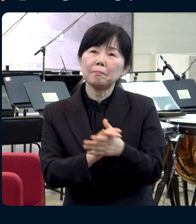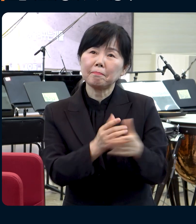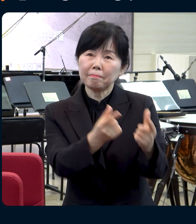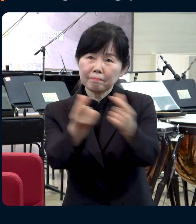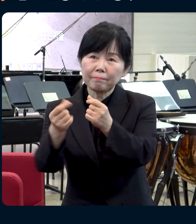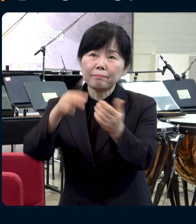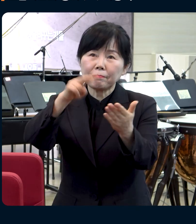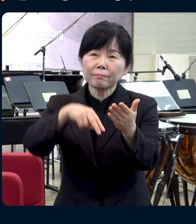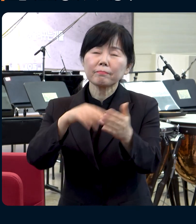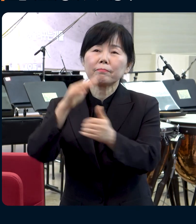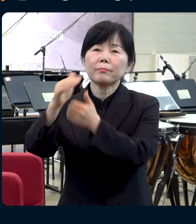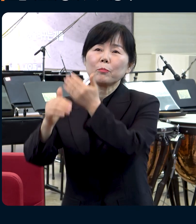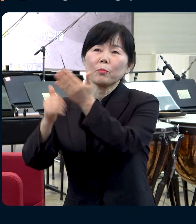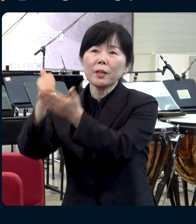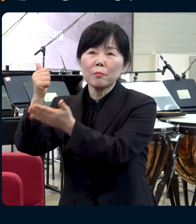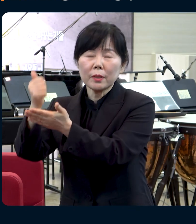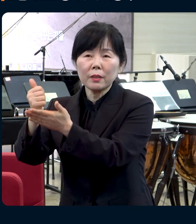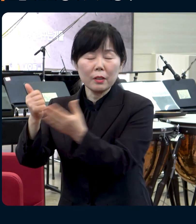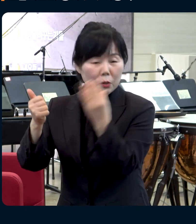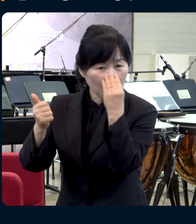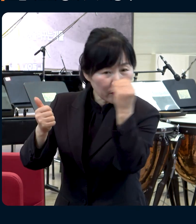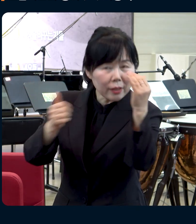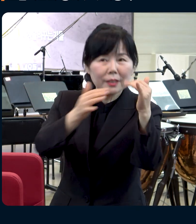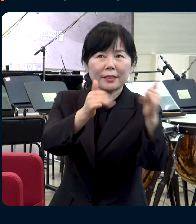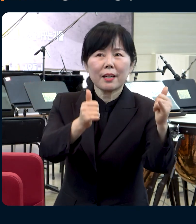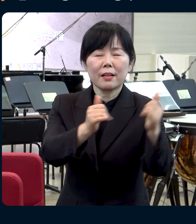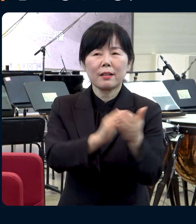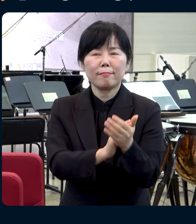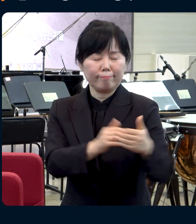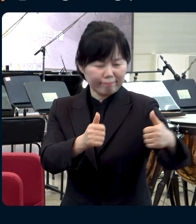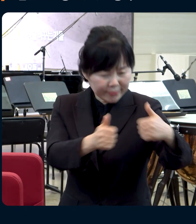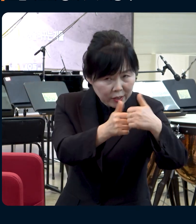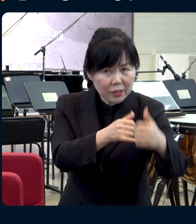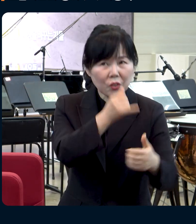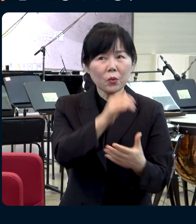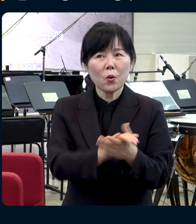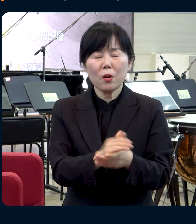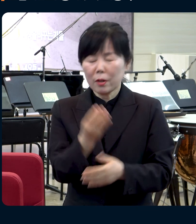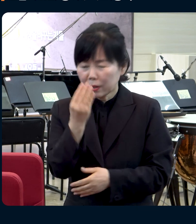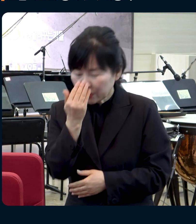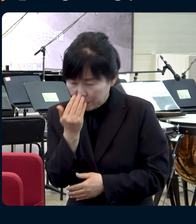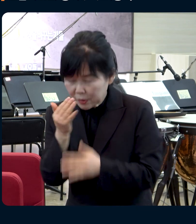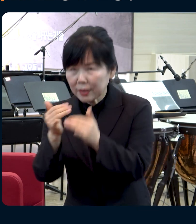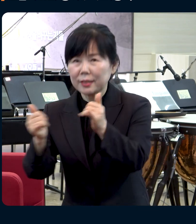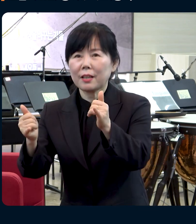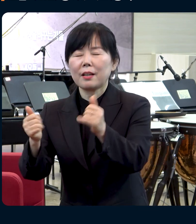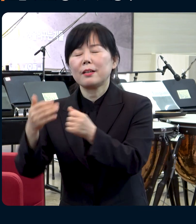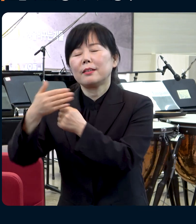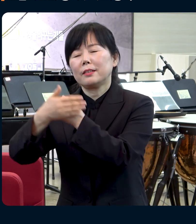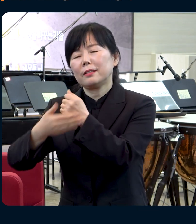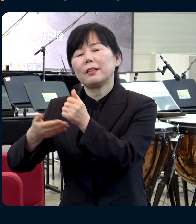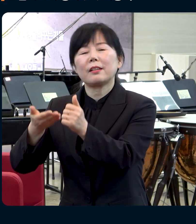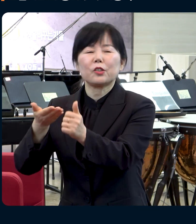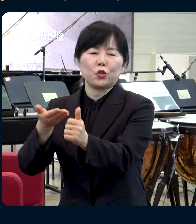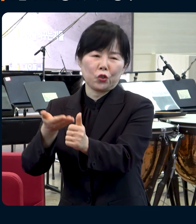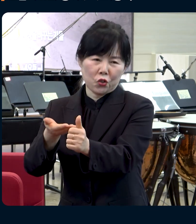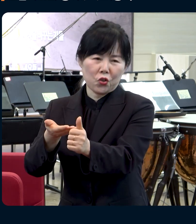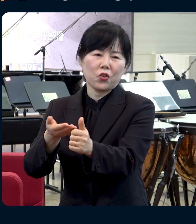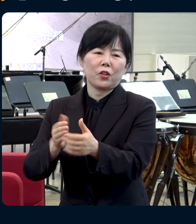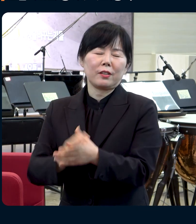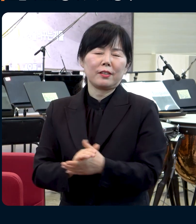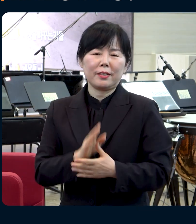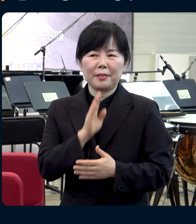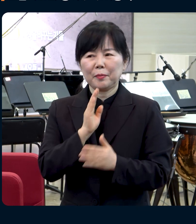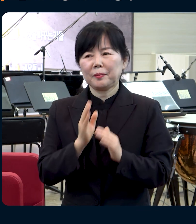한번 읽어볼까요? 시작. 하나님은 교만한 자를 대적하시되 겸손한 자들에게는 은혜를 주시느니라.